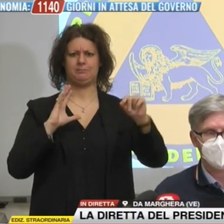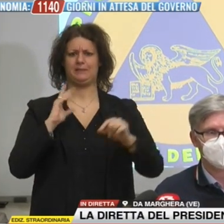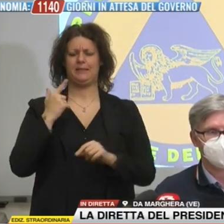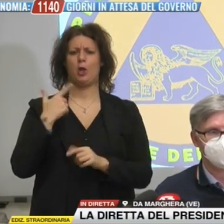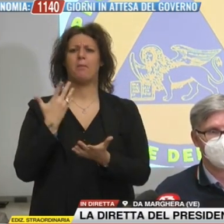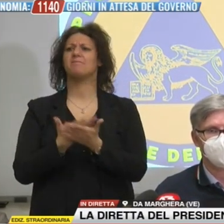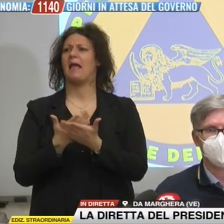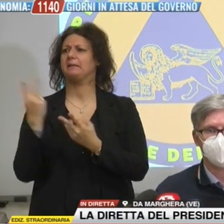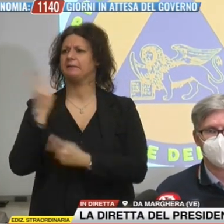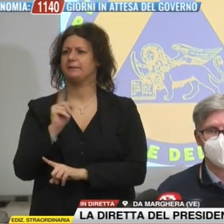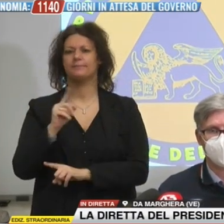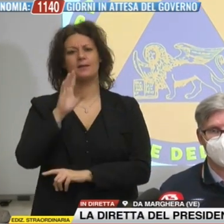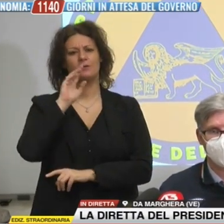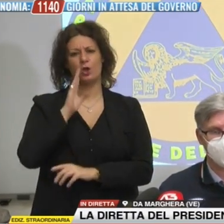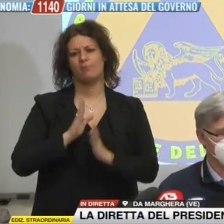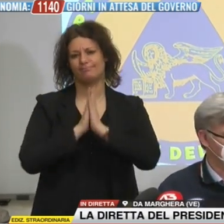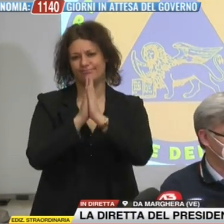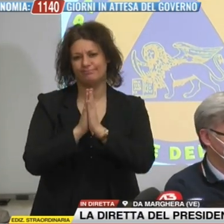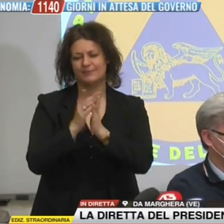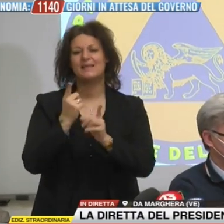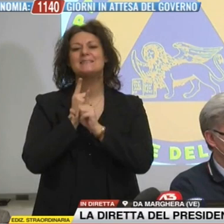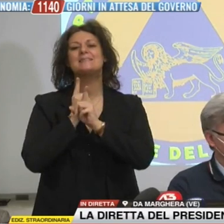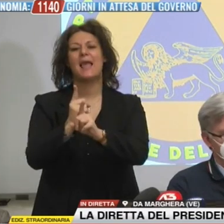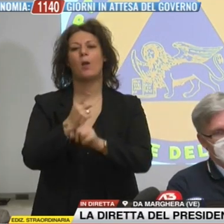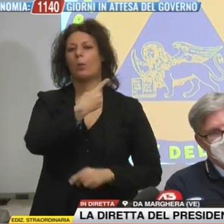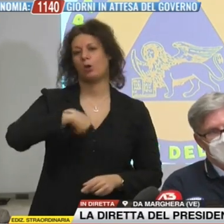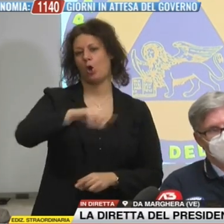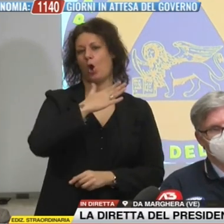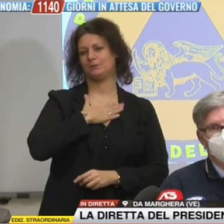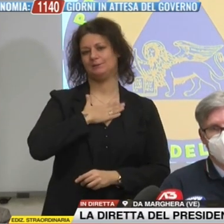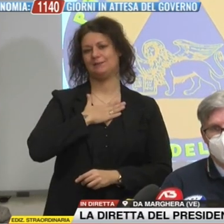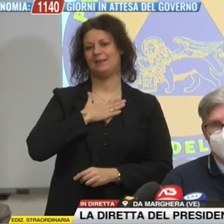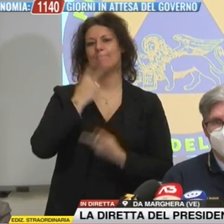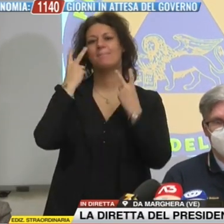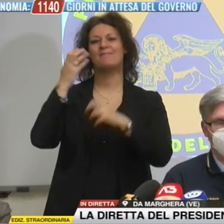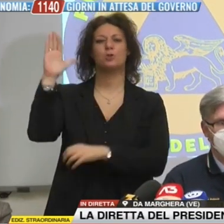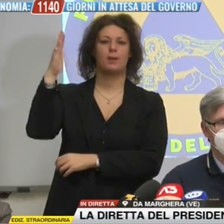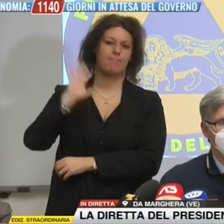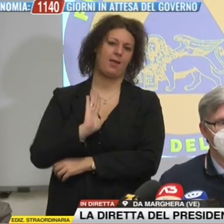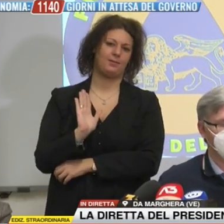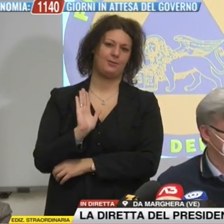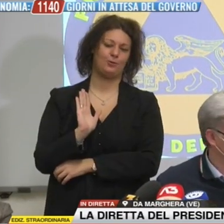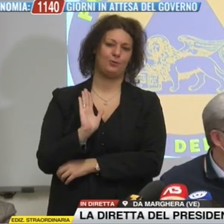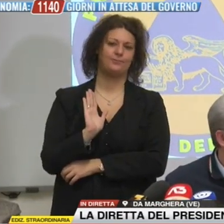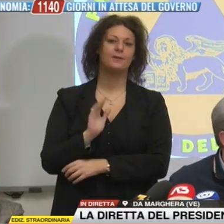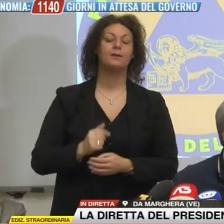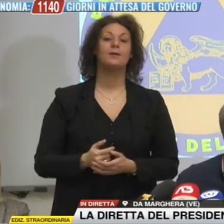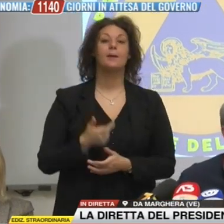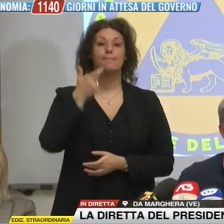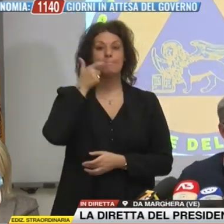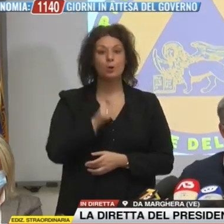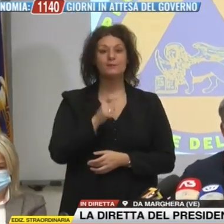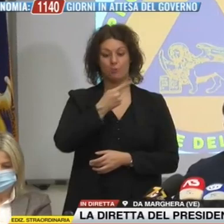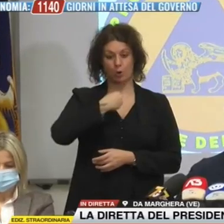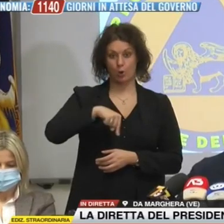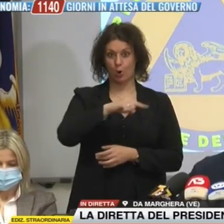a seguire le previsioni meteo che diamo noi, perché le previsioni meteo che diamo noi le diamo anche come allertamento per